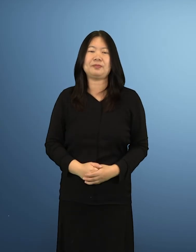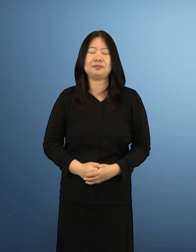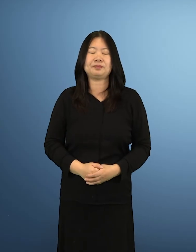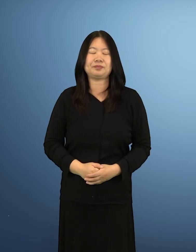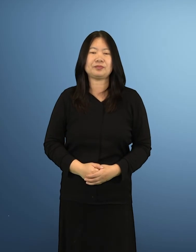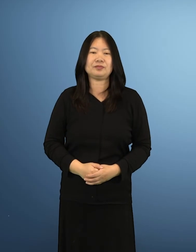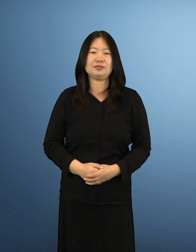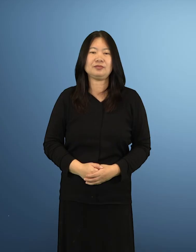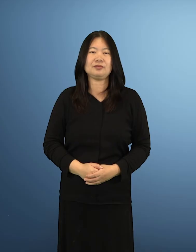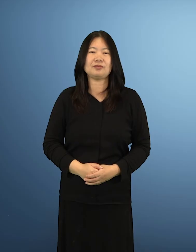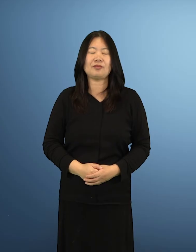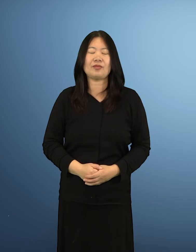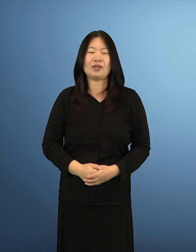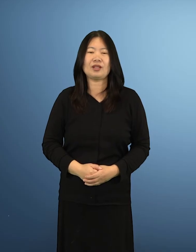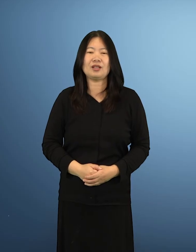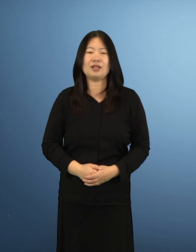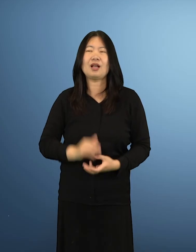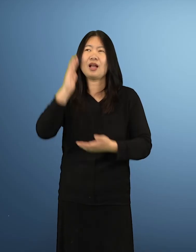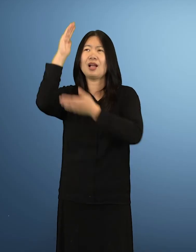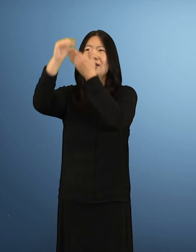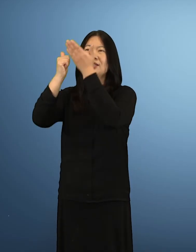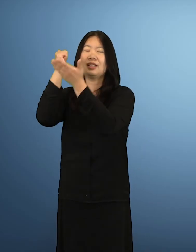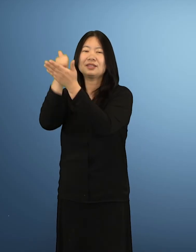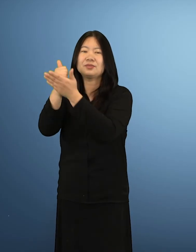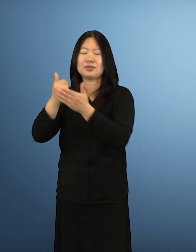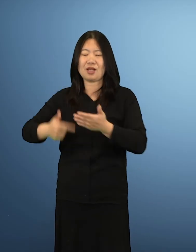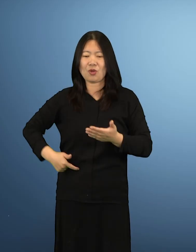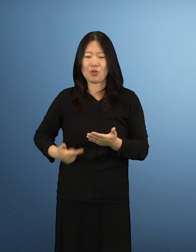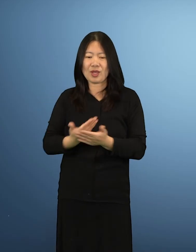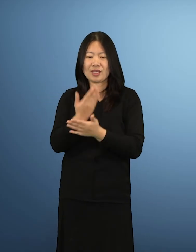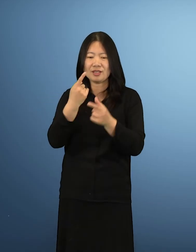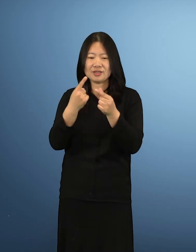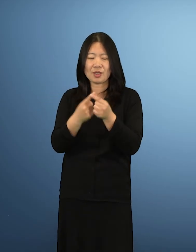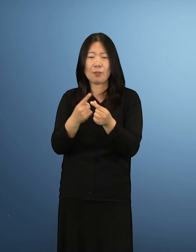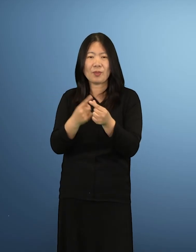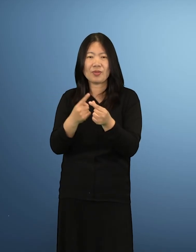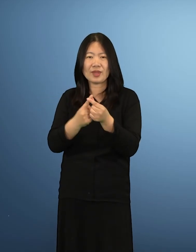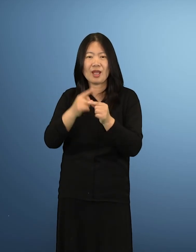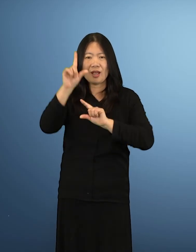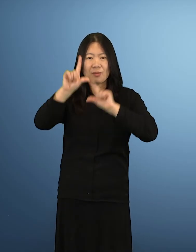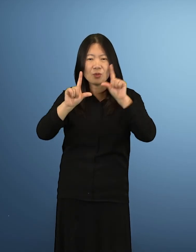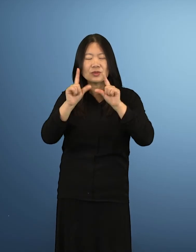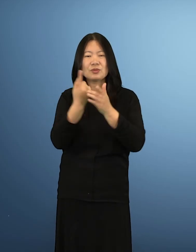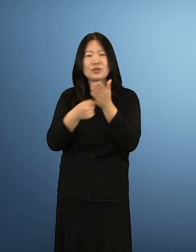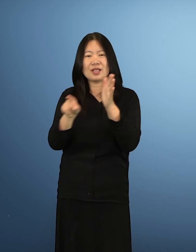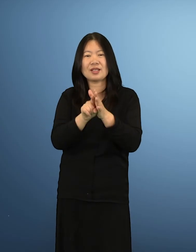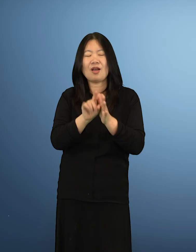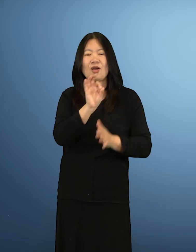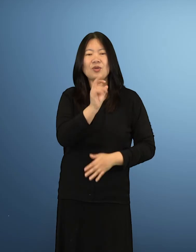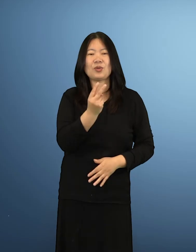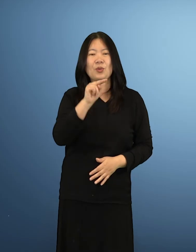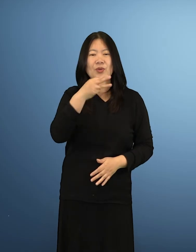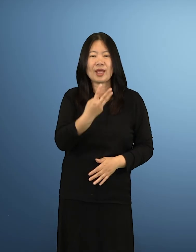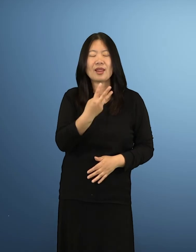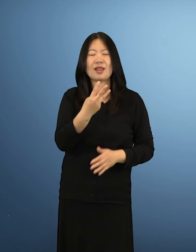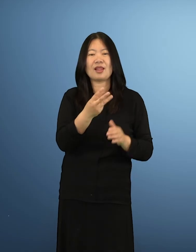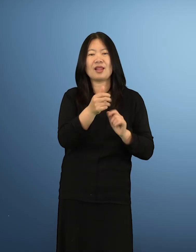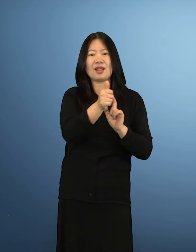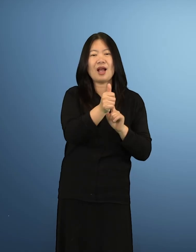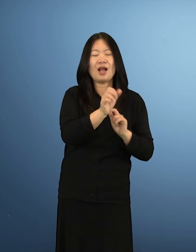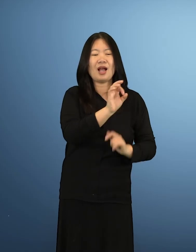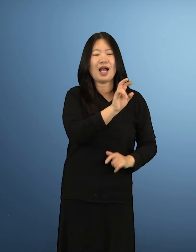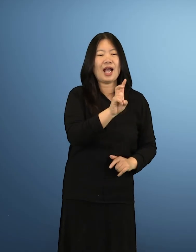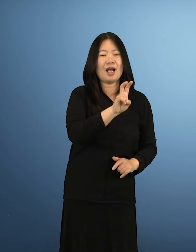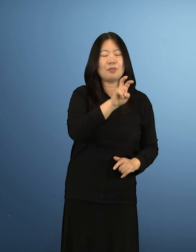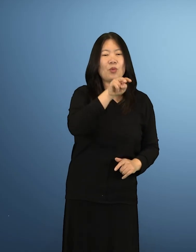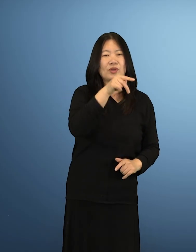그 패턴을 새로운 하나님의 회개의 첫 번째 패턴을 위해서 요엘서가 호세아서와